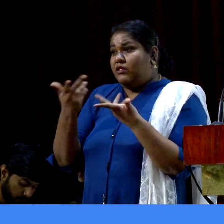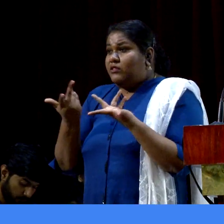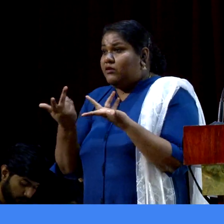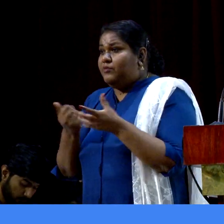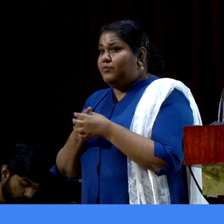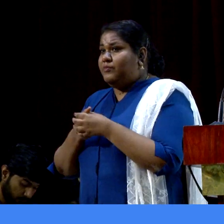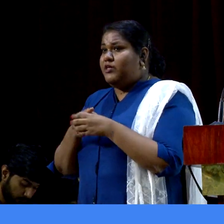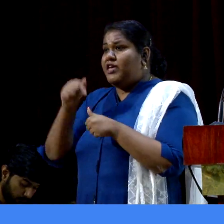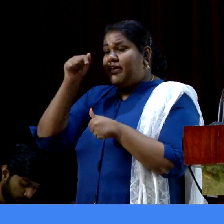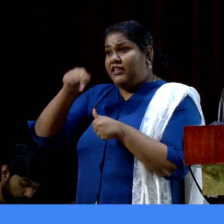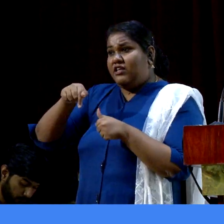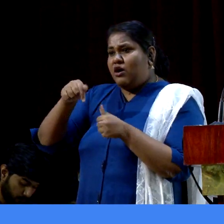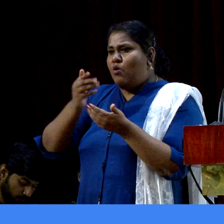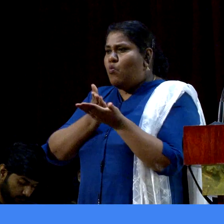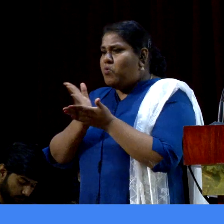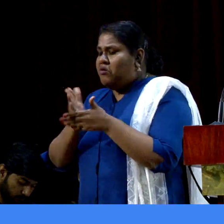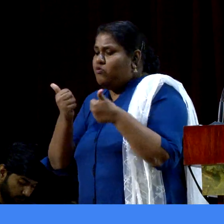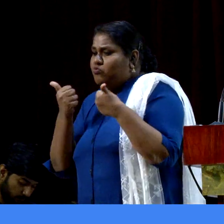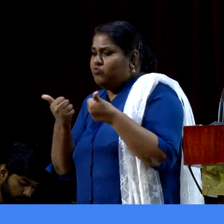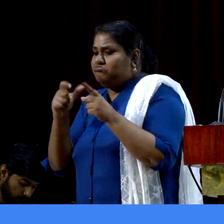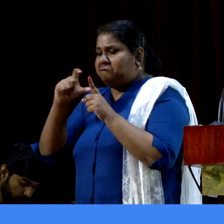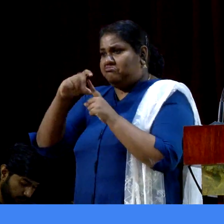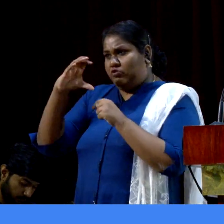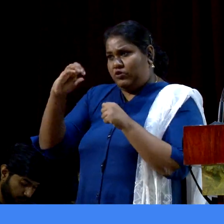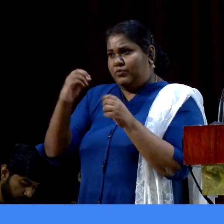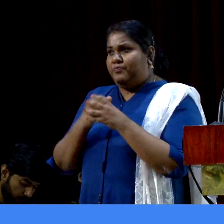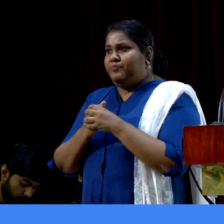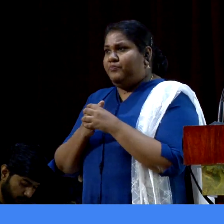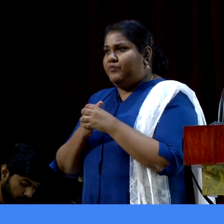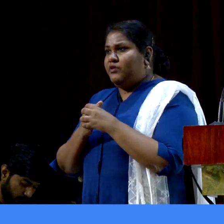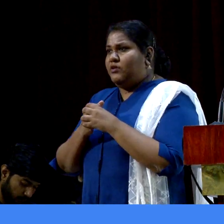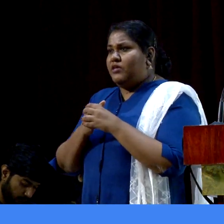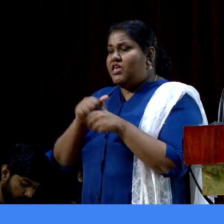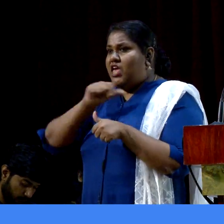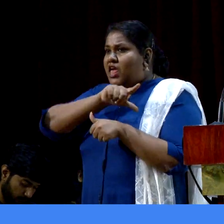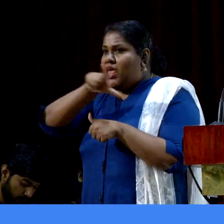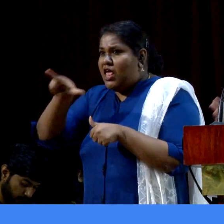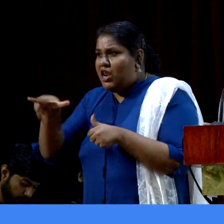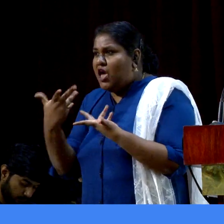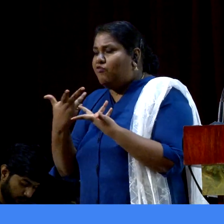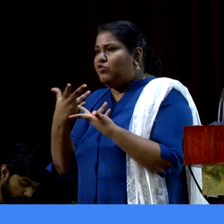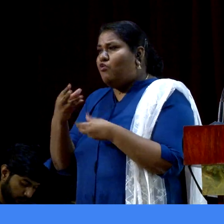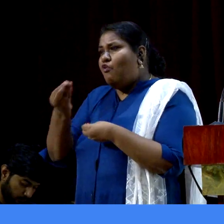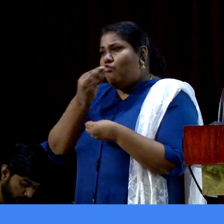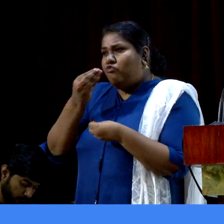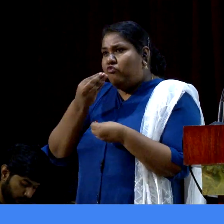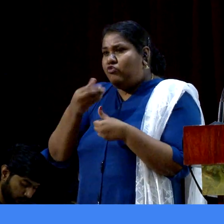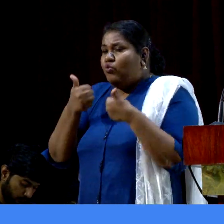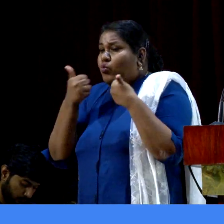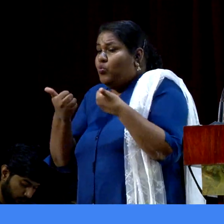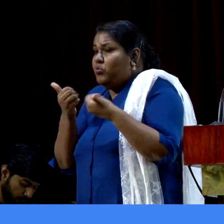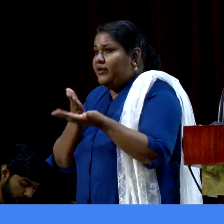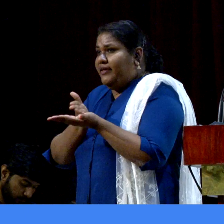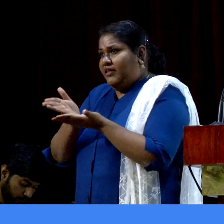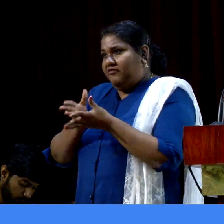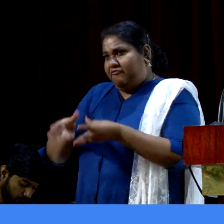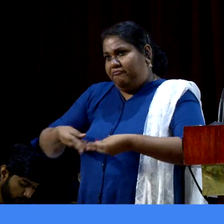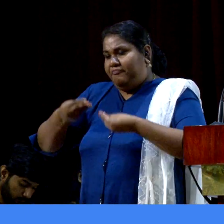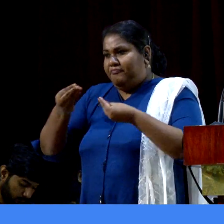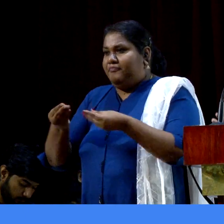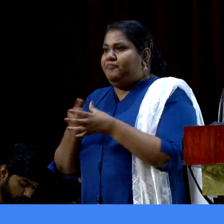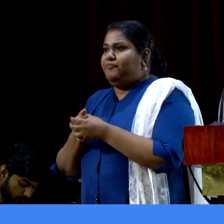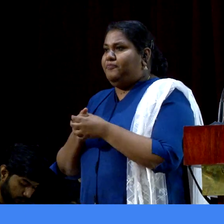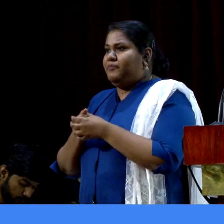மூலமாகத்தான் முழுமை பெற்ற ஒரு விடுதலை. முழுமை பெற்ற விடுதலை என்பது அடிமைத்தனத்திலிருந்து விலகப்பட்டு பகுத்தறிவு சிந்தனை